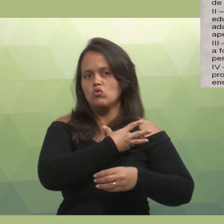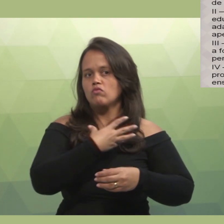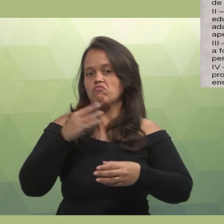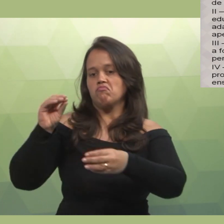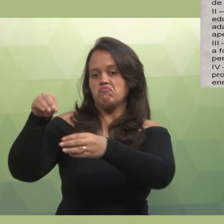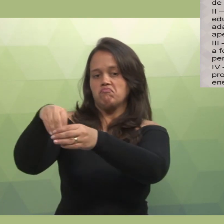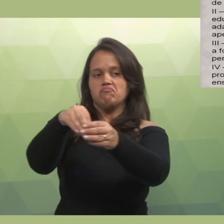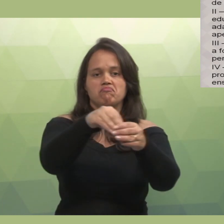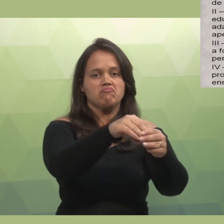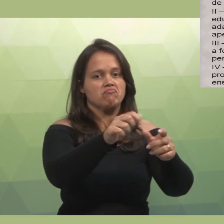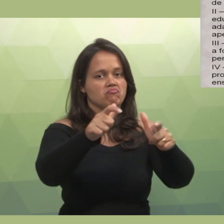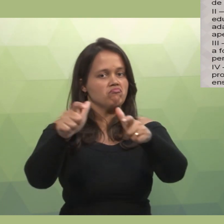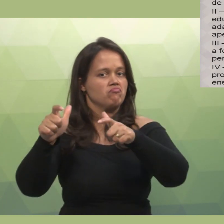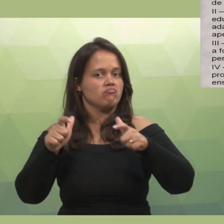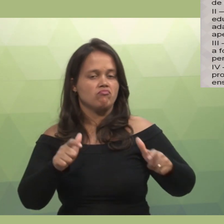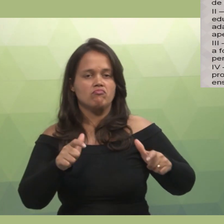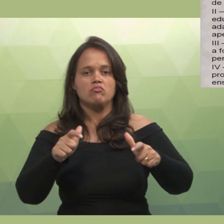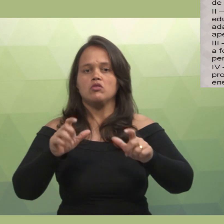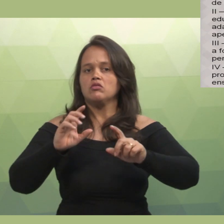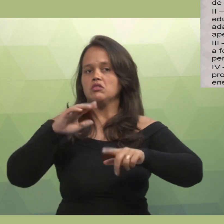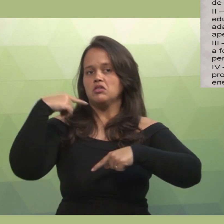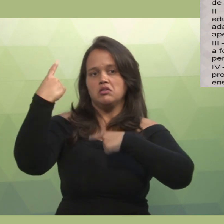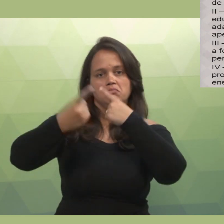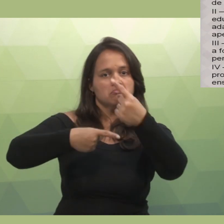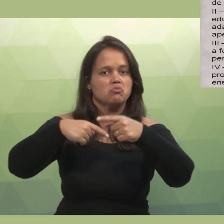ou aperfeiçoamento posteriores,